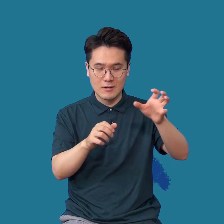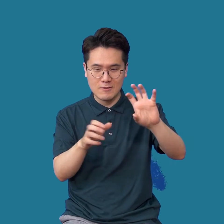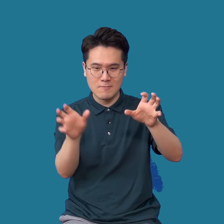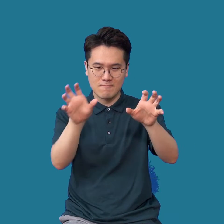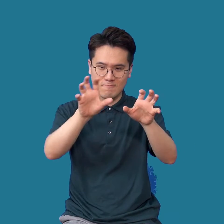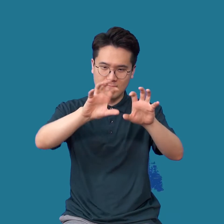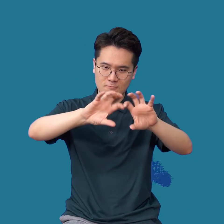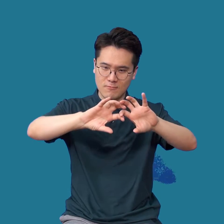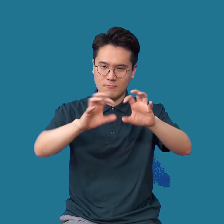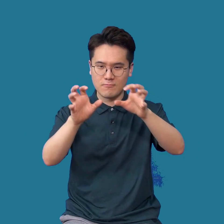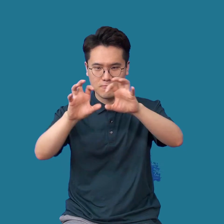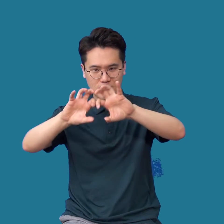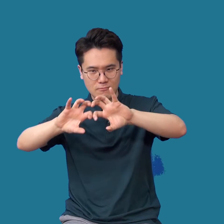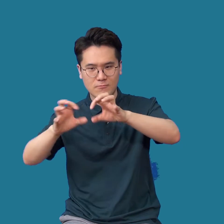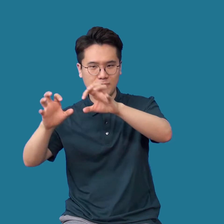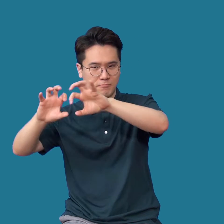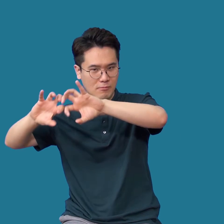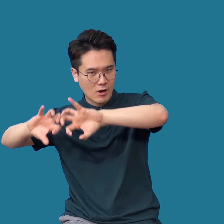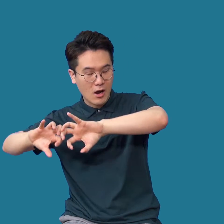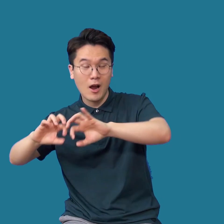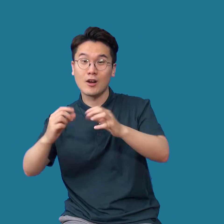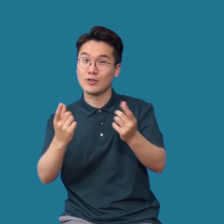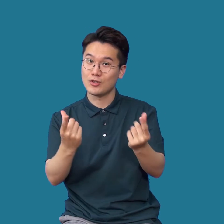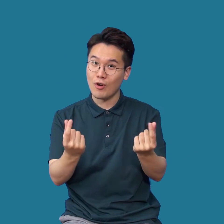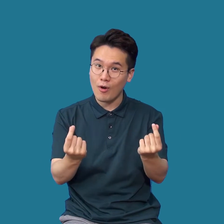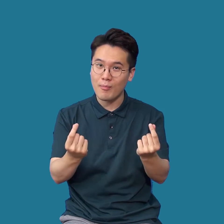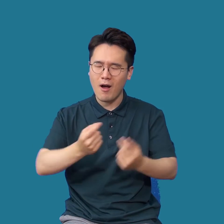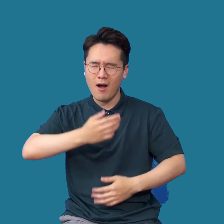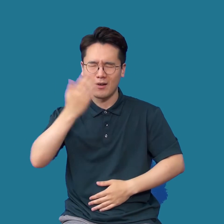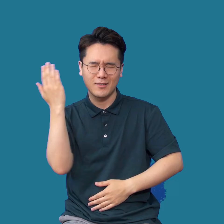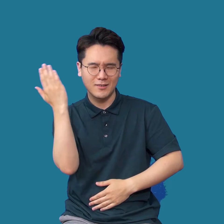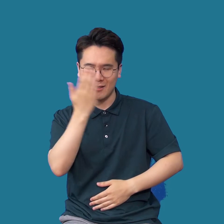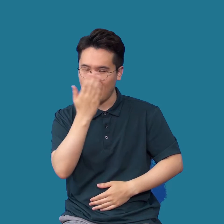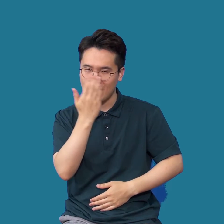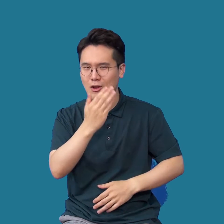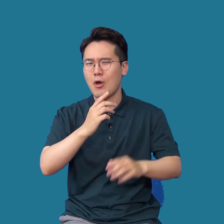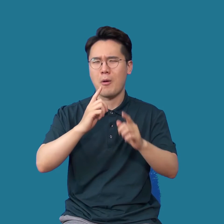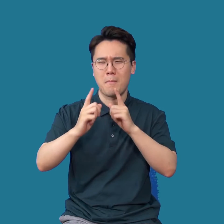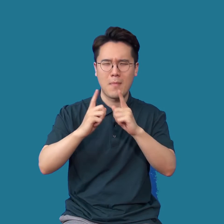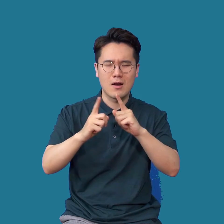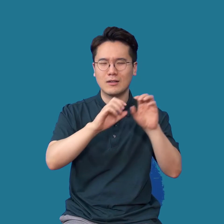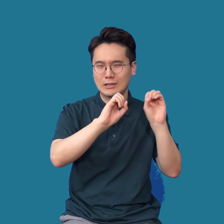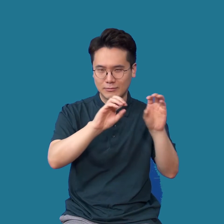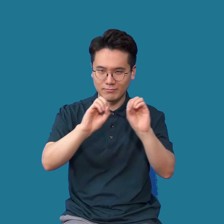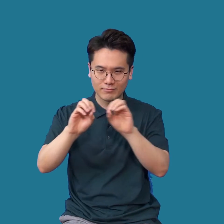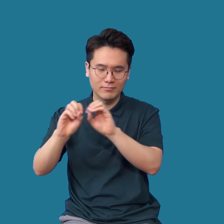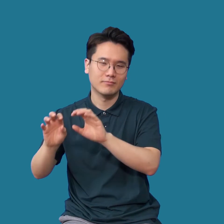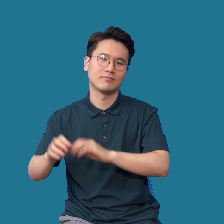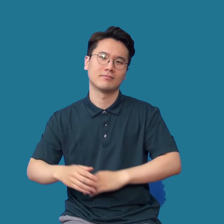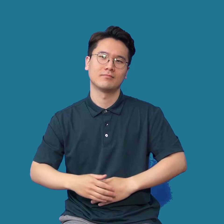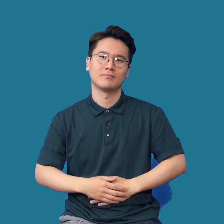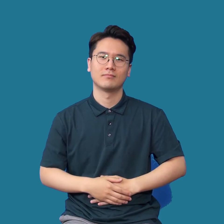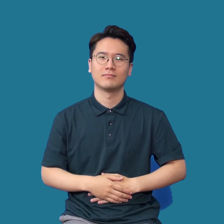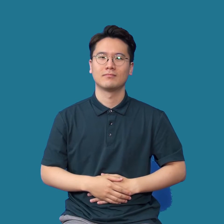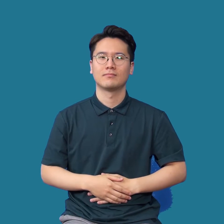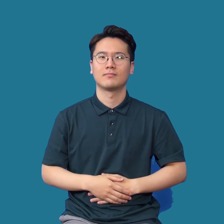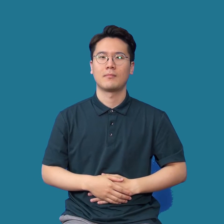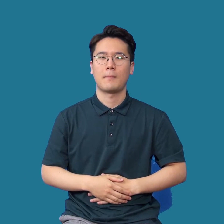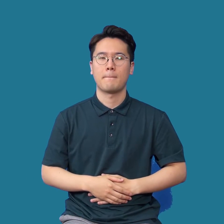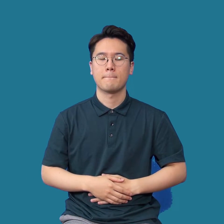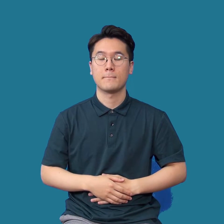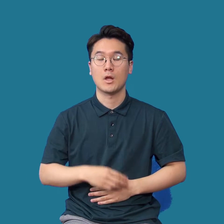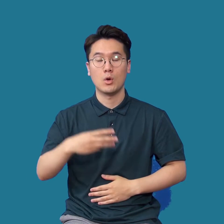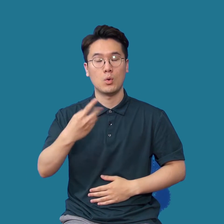정확하게 한치의 빈틈도 없이 널리 정연하게 말씀을 증거했습니다. 그래서 로이드